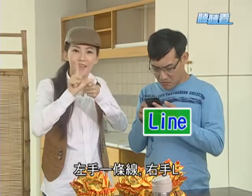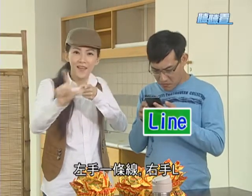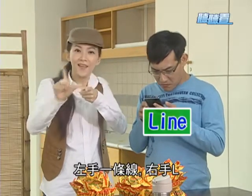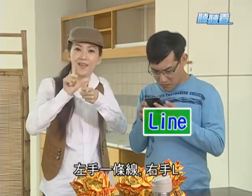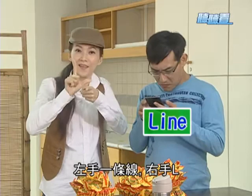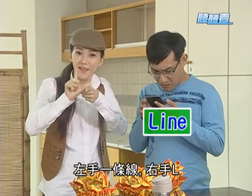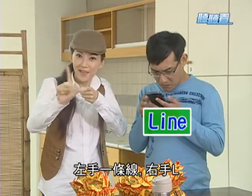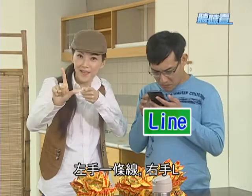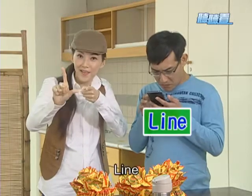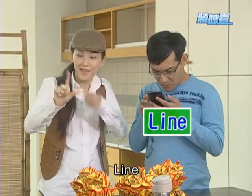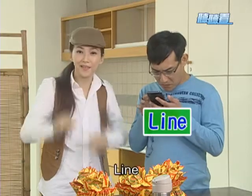l line。